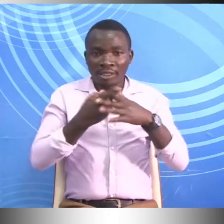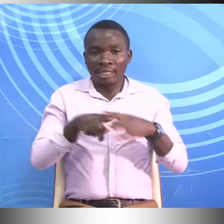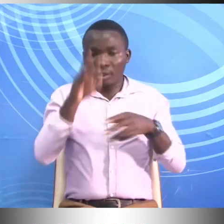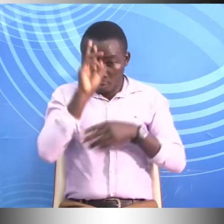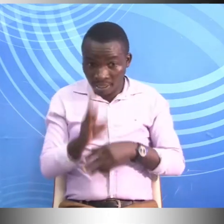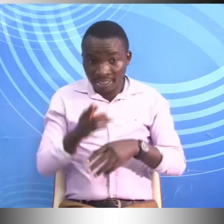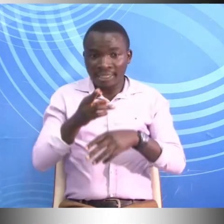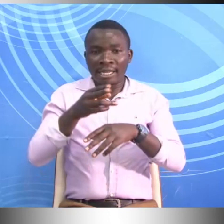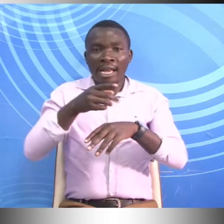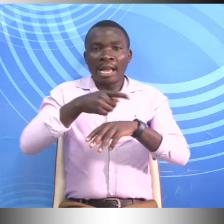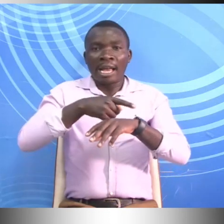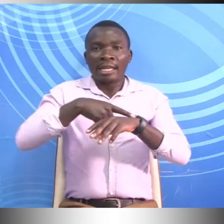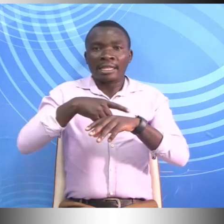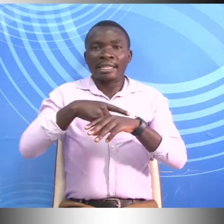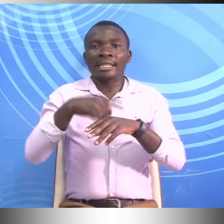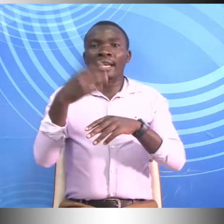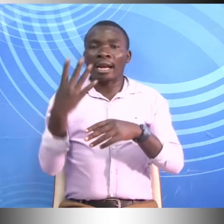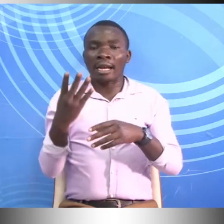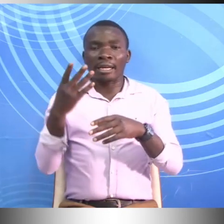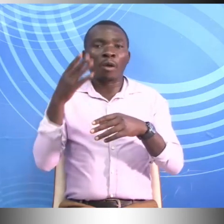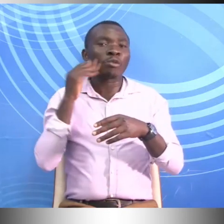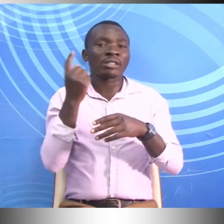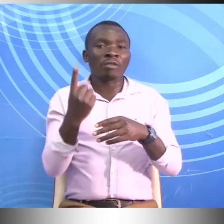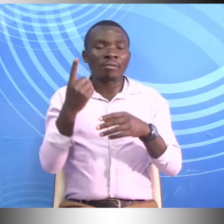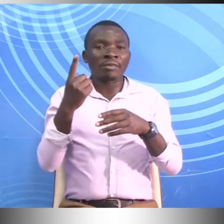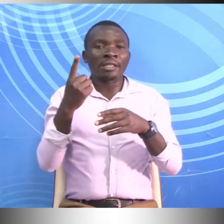Ikindi mu gihe zizongera kuvugururwa ni